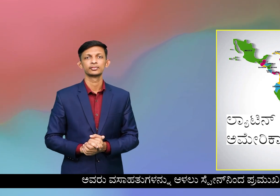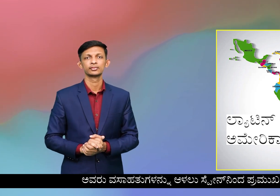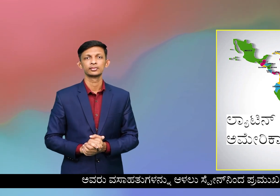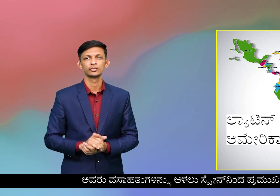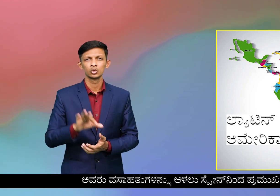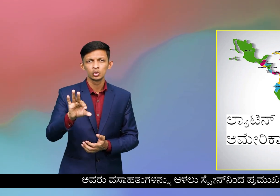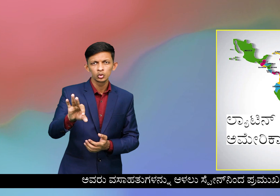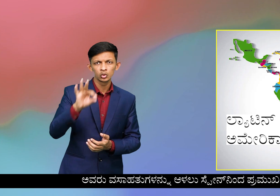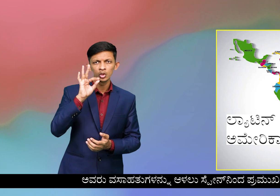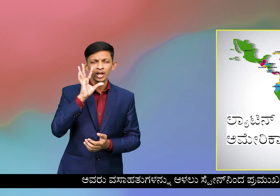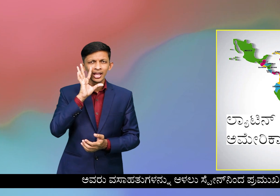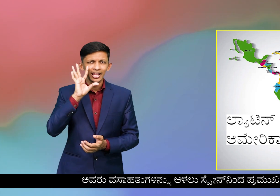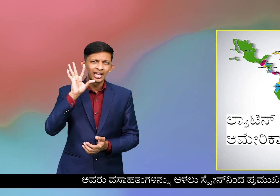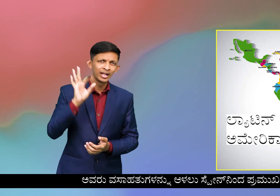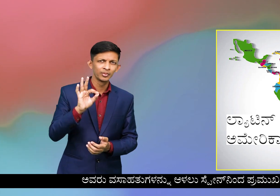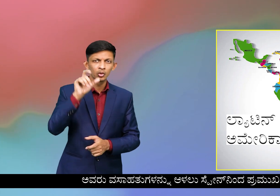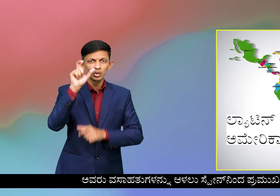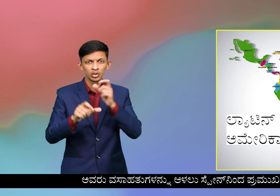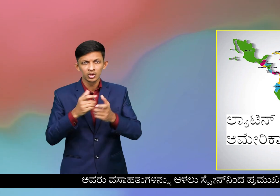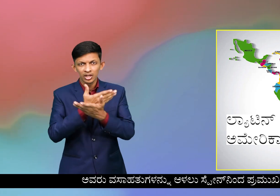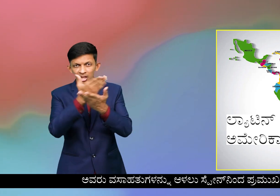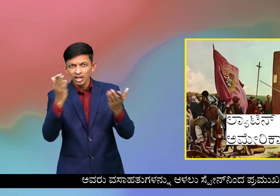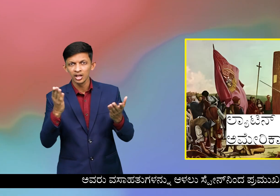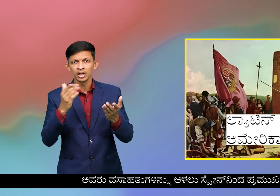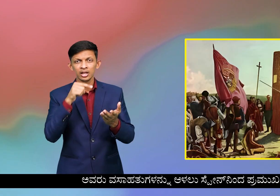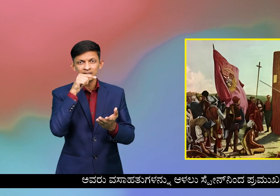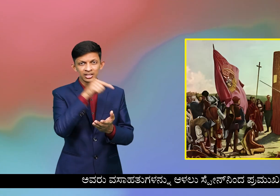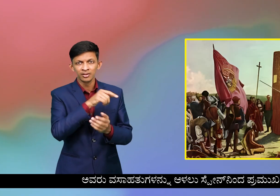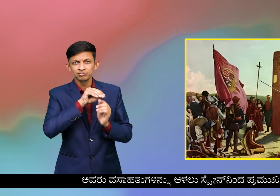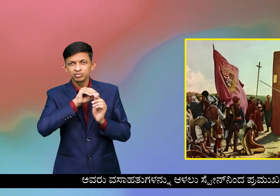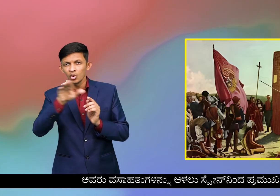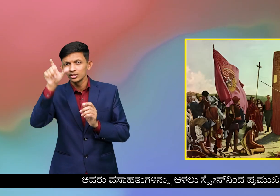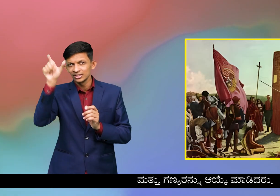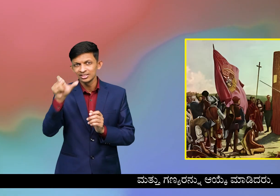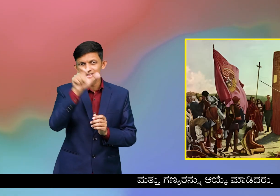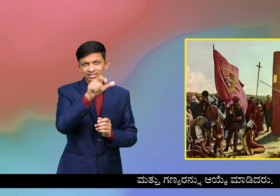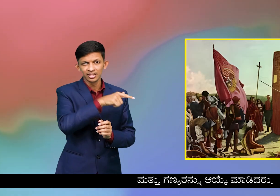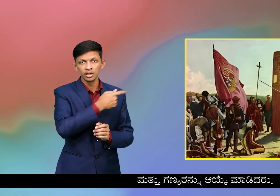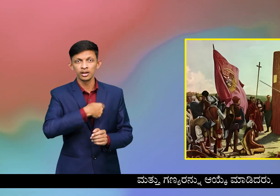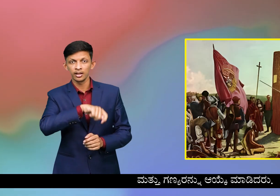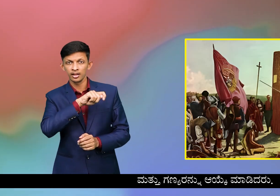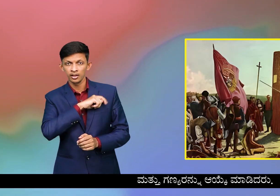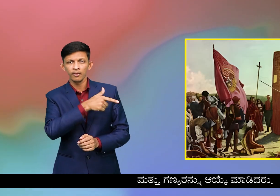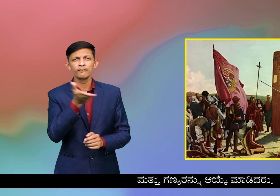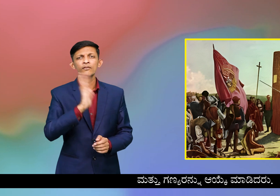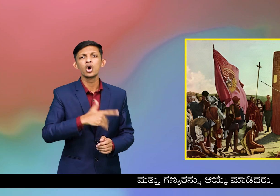ಅವರು ವಸಾಹತುಗಳನ್ನು ಆಳಲು ಸ್ಪೇನ್ನಿಂದ ಪ್ರಮುಖ ಅಧಿಕಾರಗಳು ಮತ್ತು ಗಣ್ಯರನ್ನು ಆಯ್ಕೆ